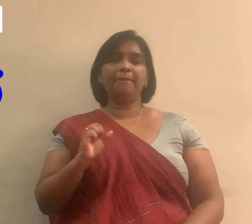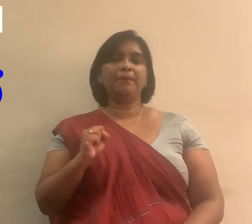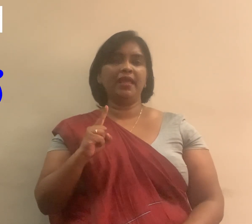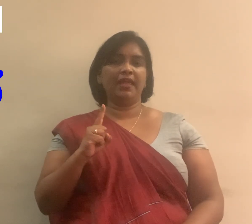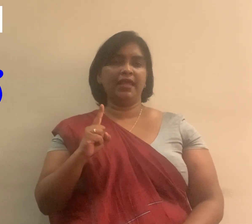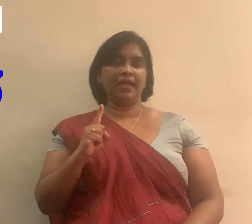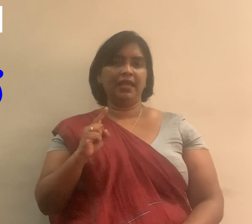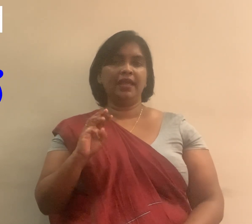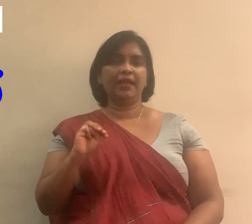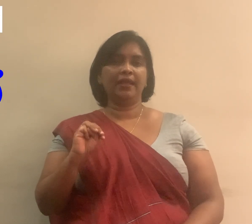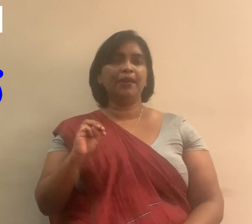මේ